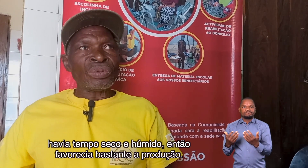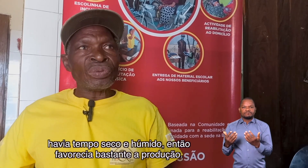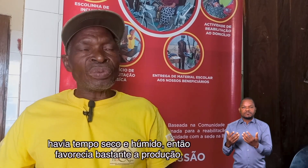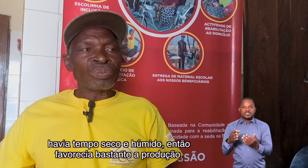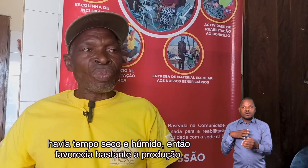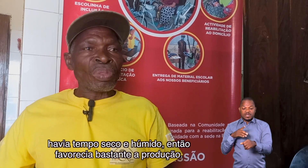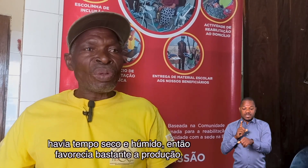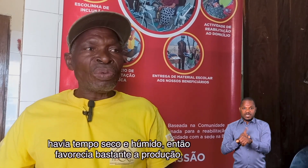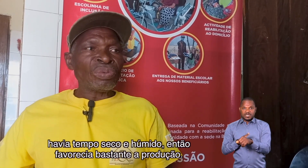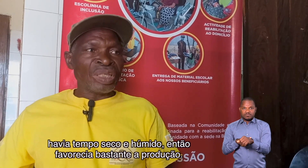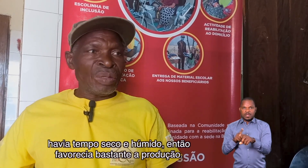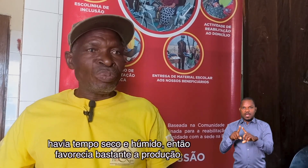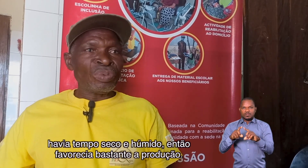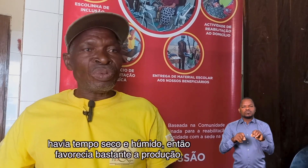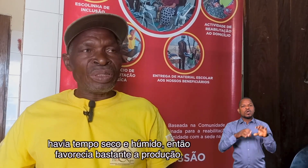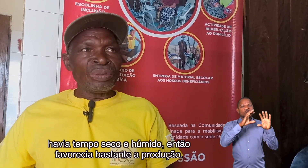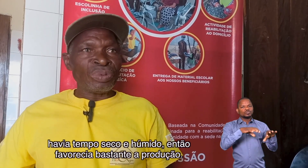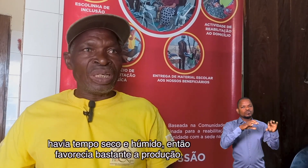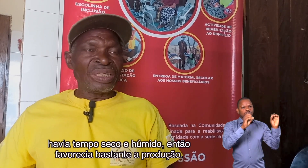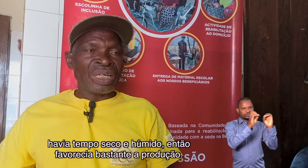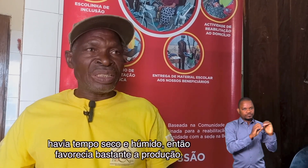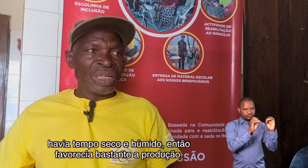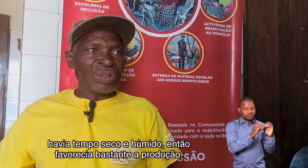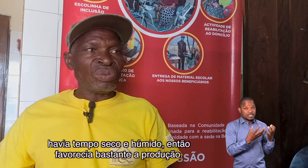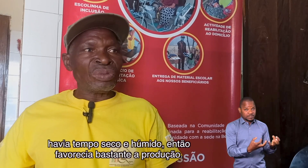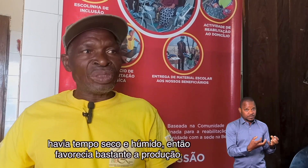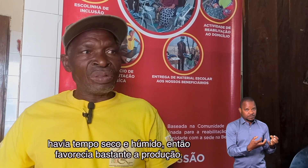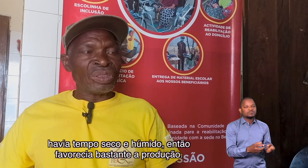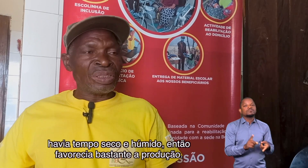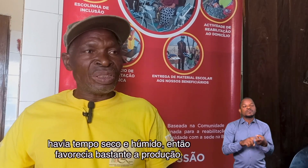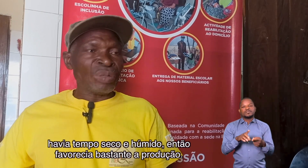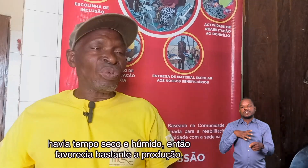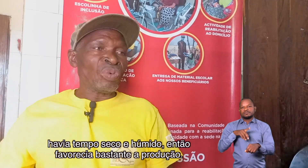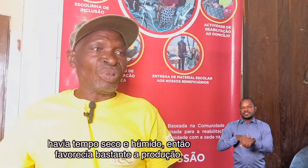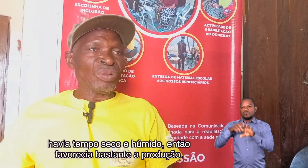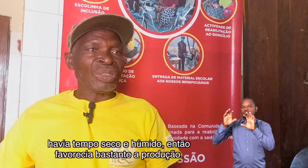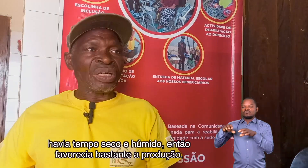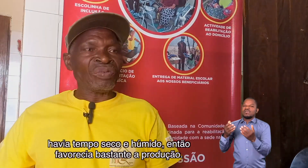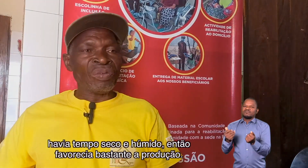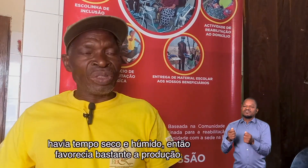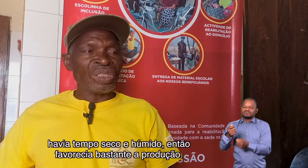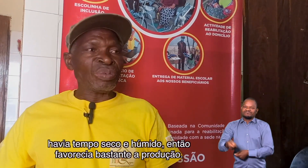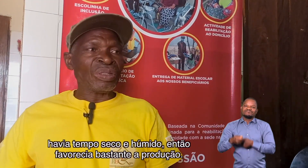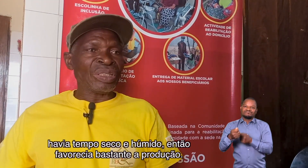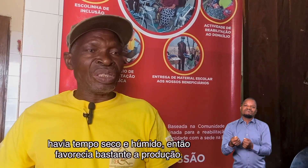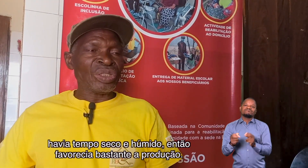tanto o tempo que podia estar seco, então tempo úmido, então que favorecia tanto ter esse tipo